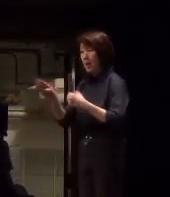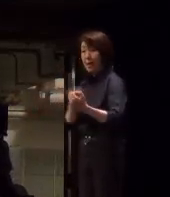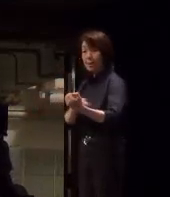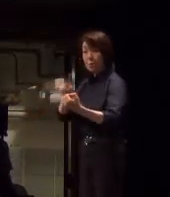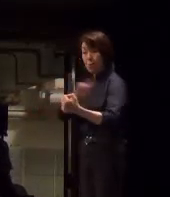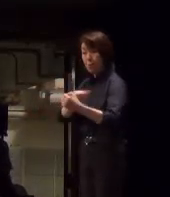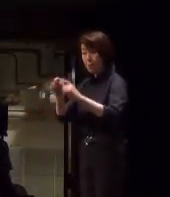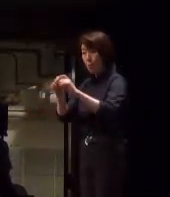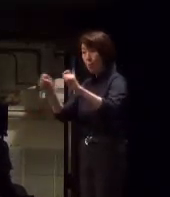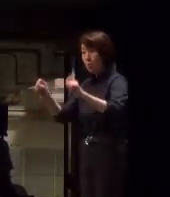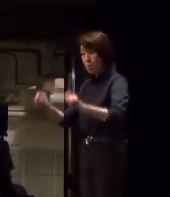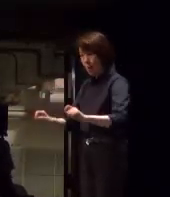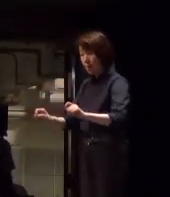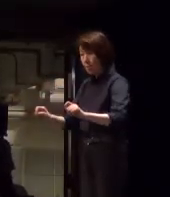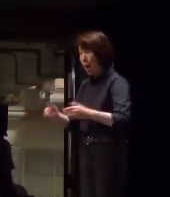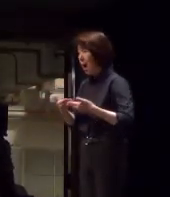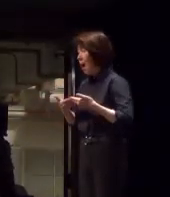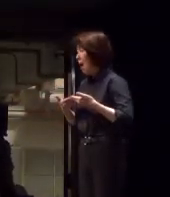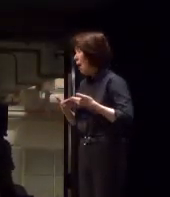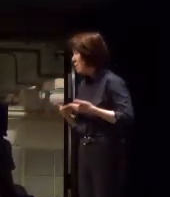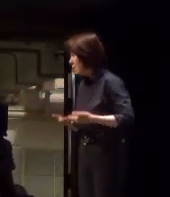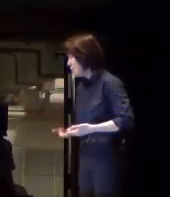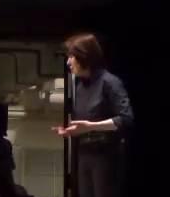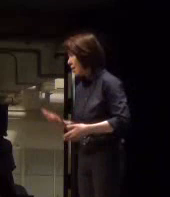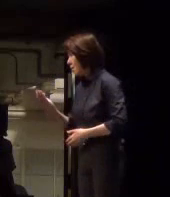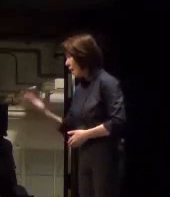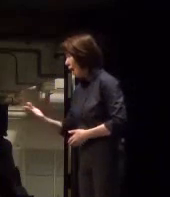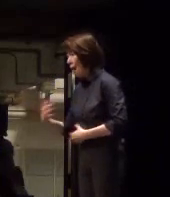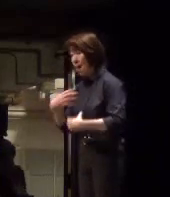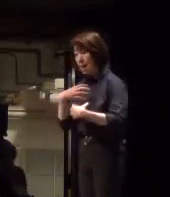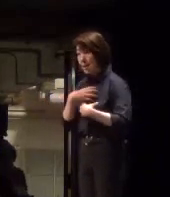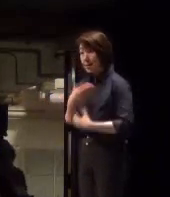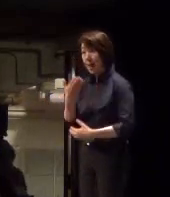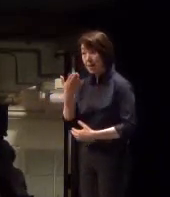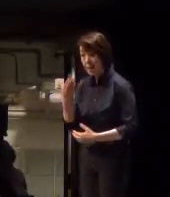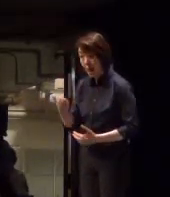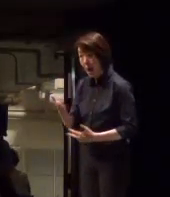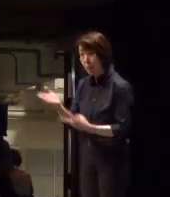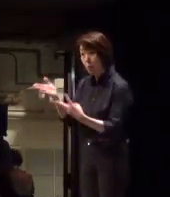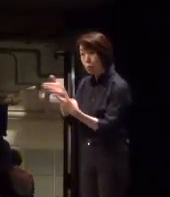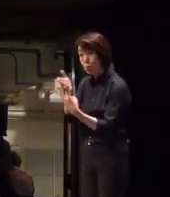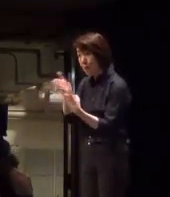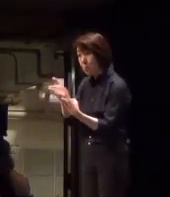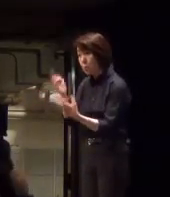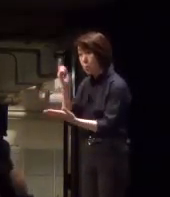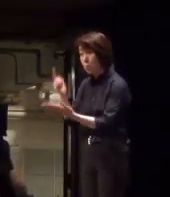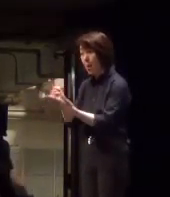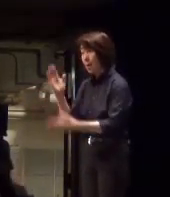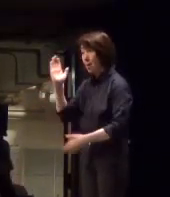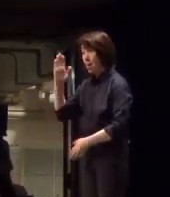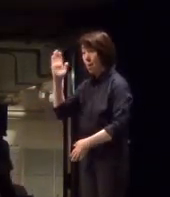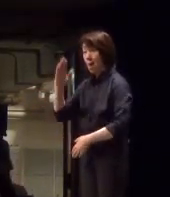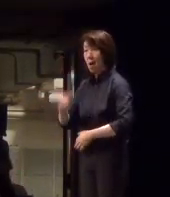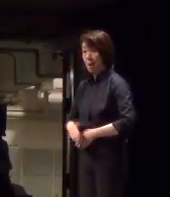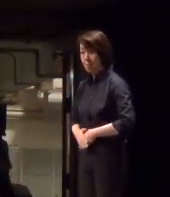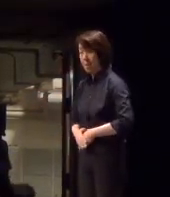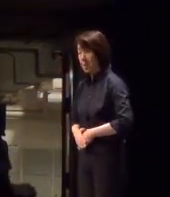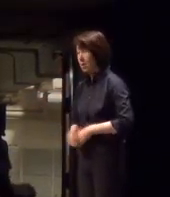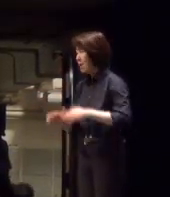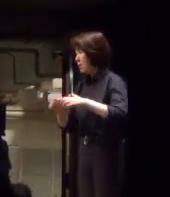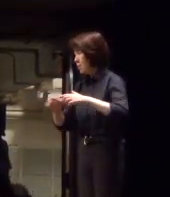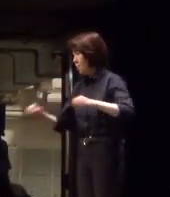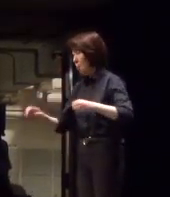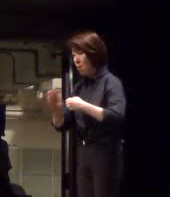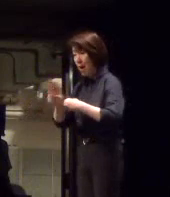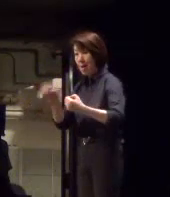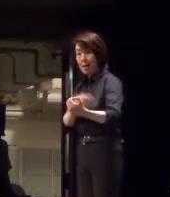題というのは単に安全か危険かという問題ではありません。もともと日本が原子力